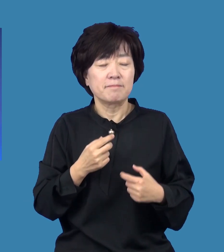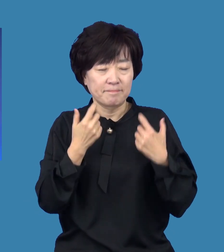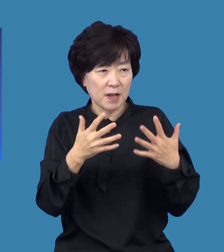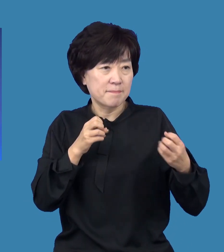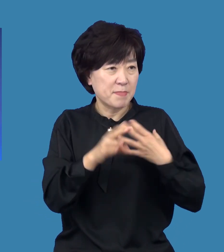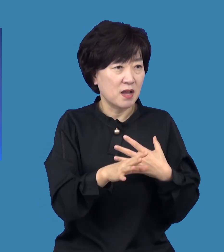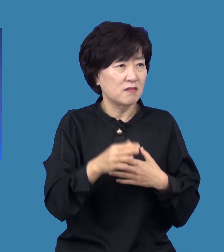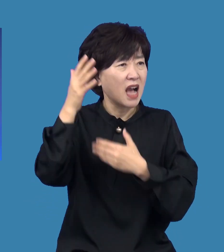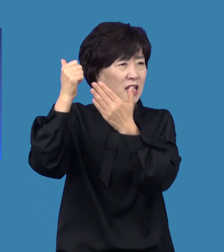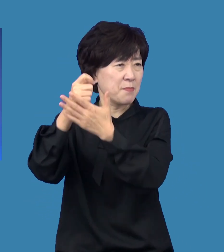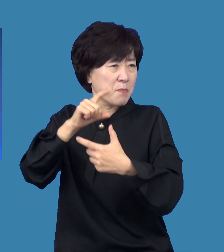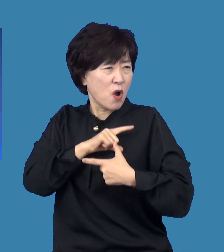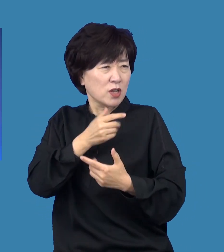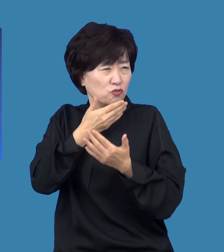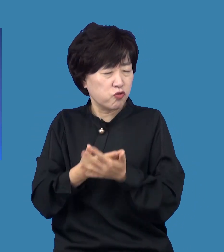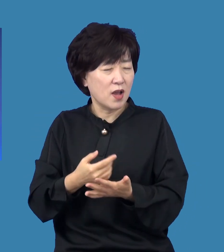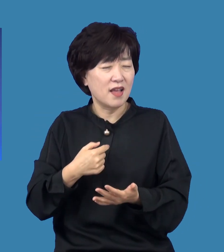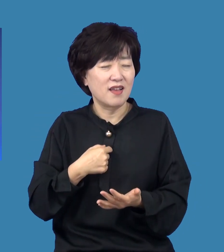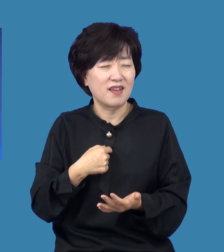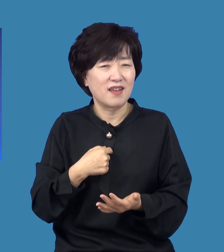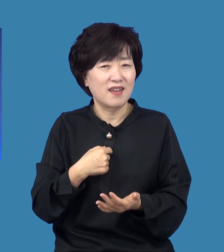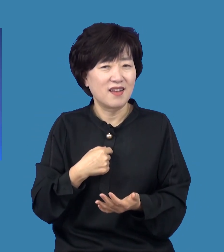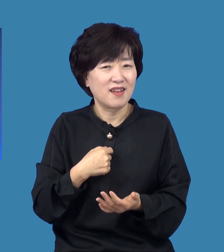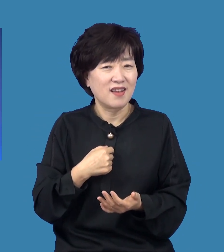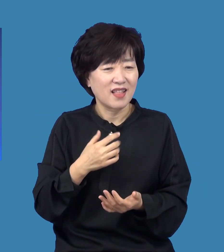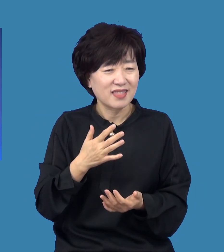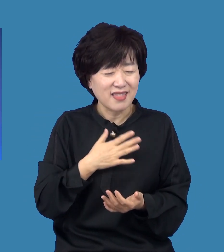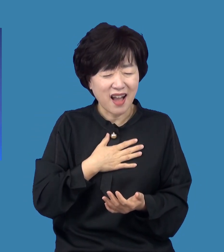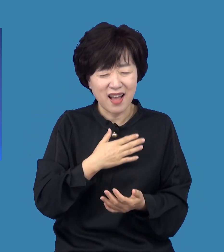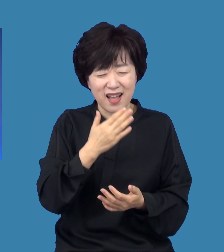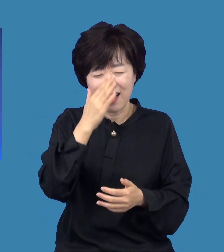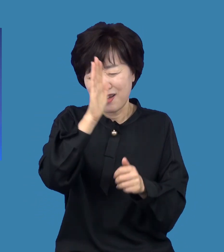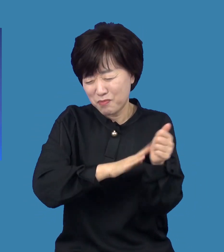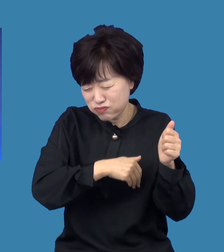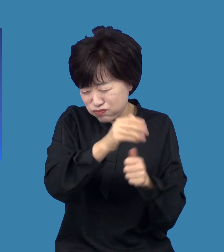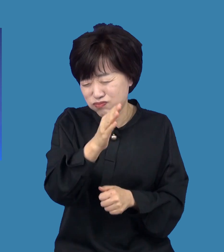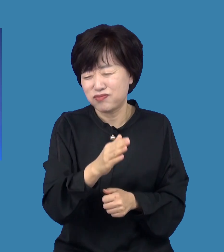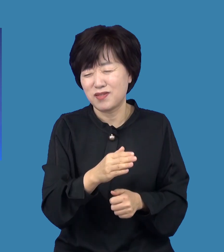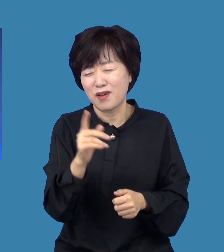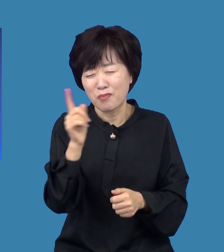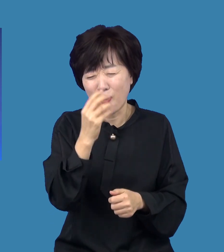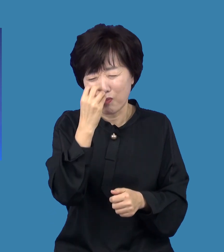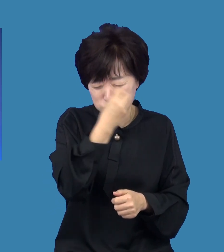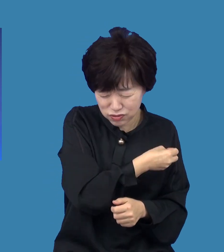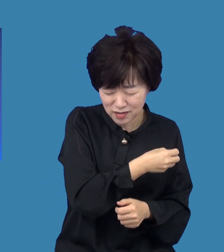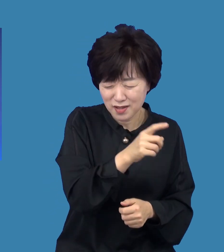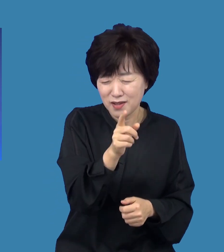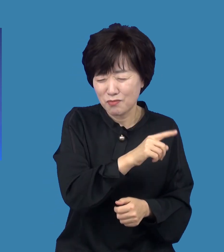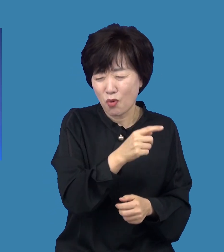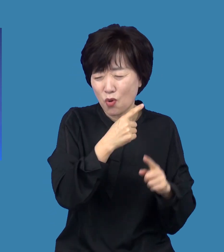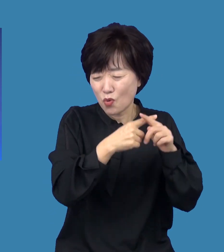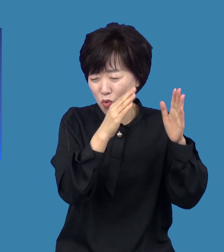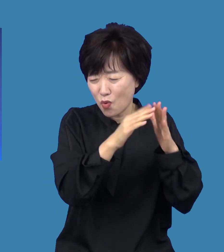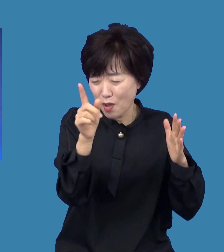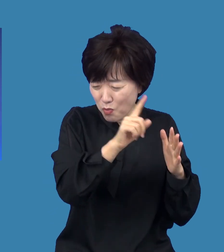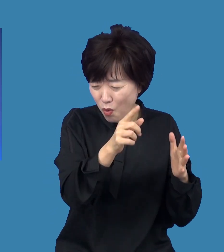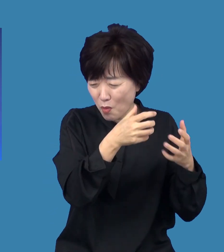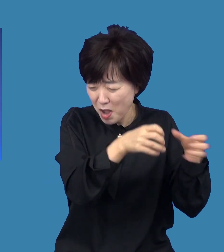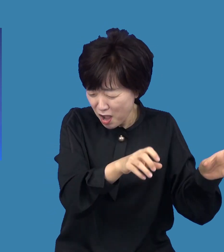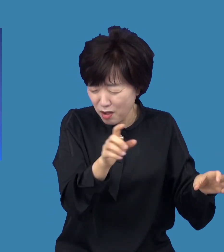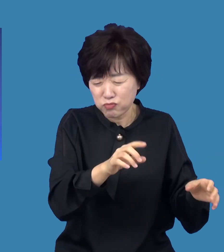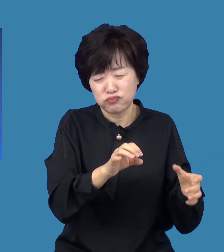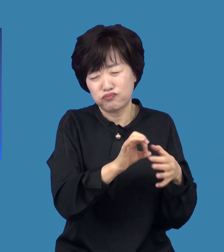대답할 거예요. 저는 제가 어떻게 되고 우리 교회가 어떻게 되고 그건 다 이제 괜찮아 참을 수 있어.